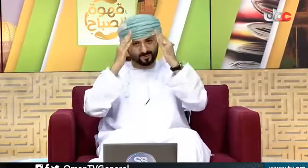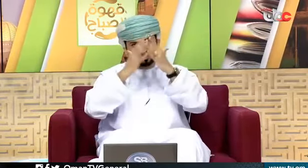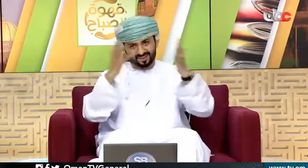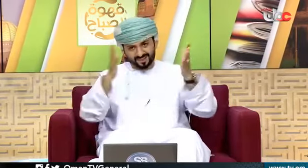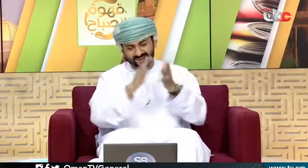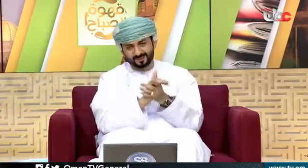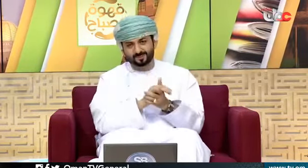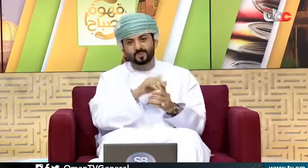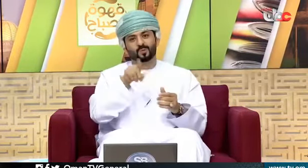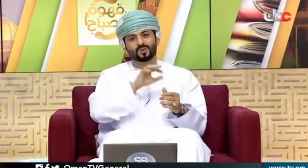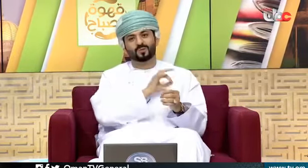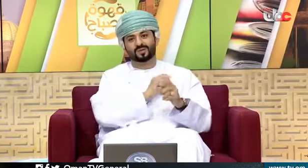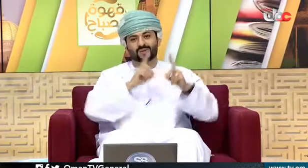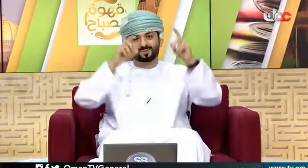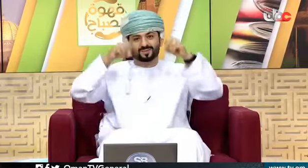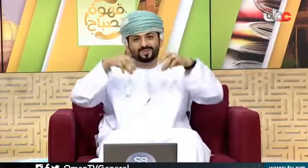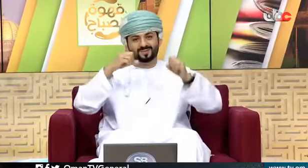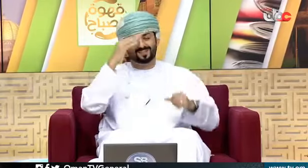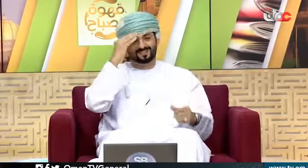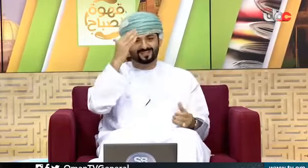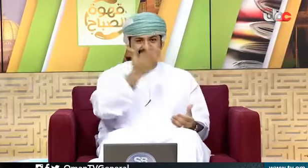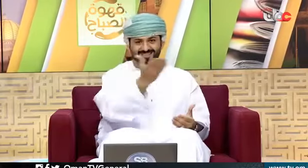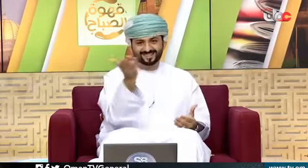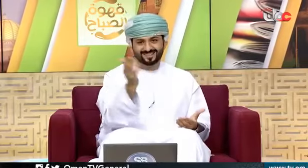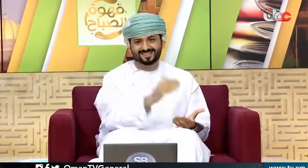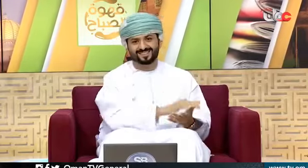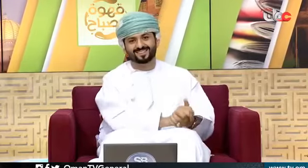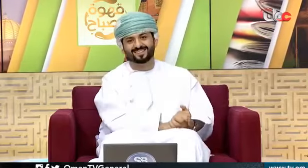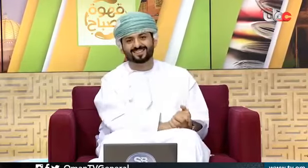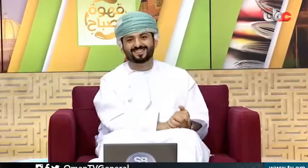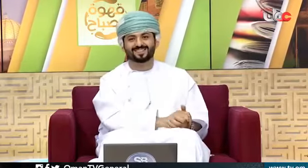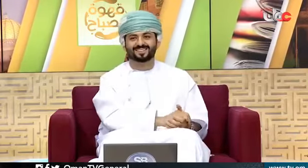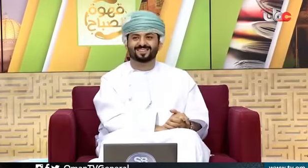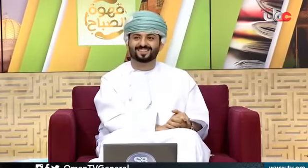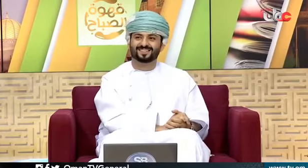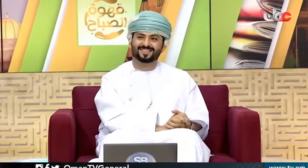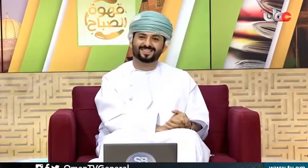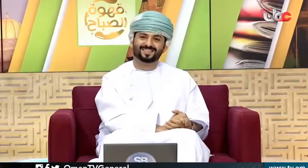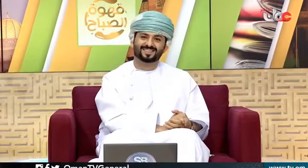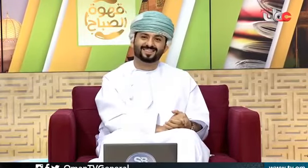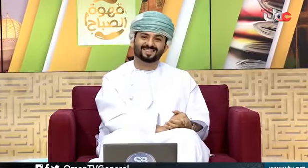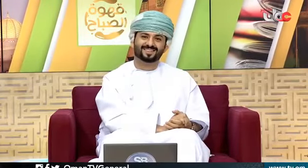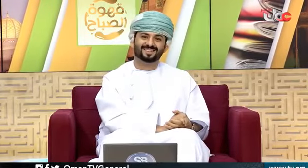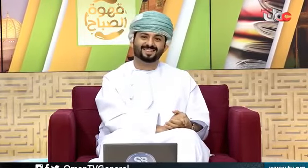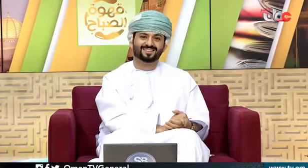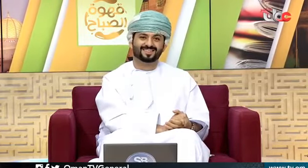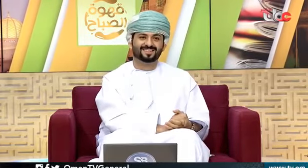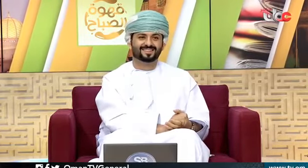العاملين والمهندسين تحديدا الذي ساعدونا في أن نخرج بهذه الصورة. شكرا لكم وإلى اللقاء.